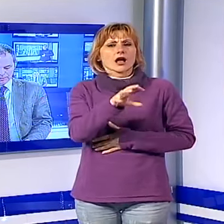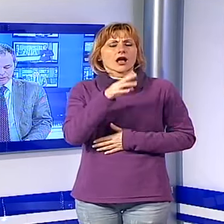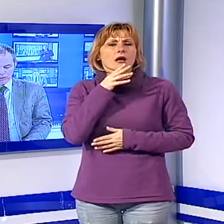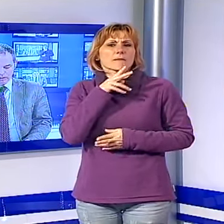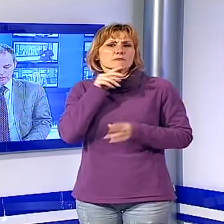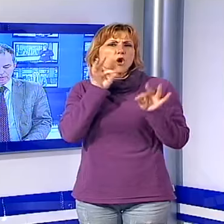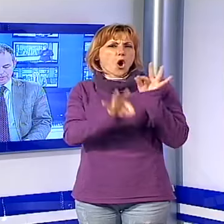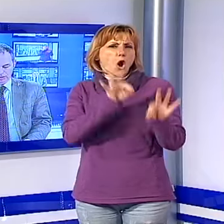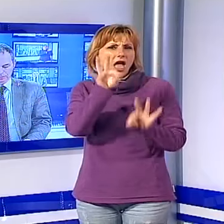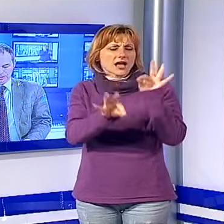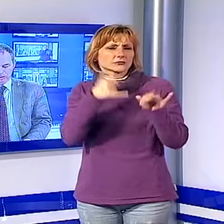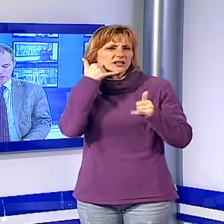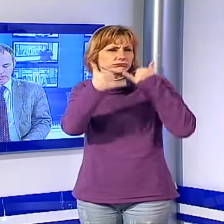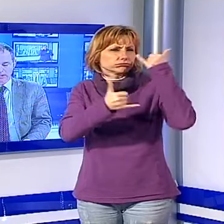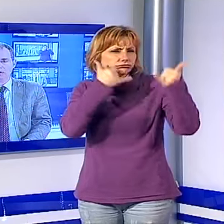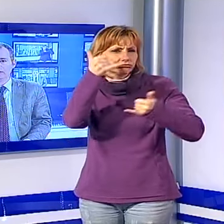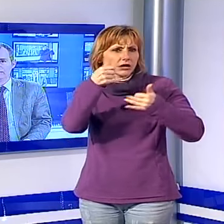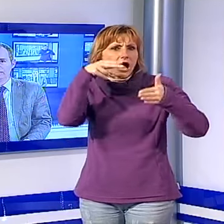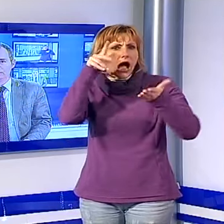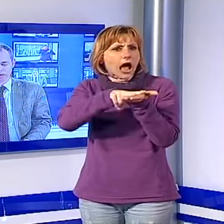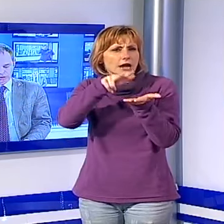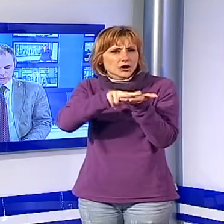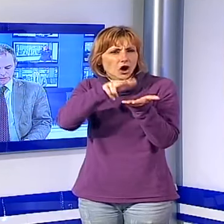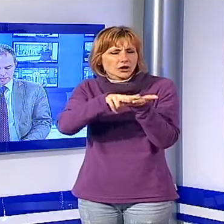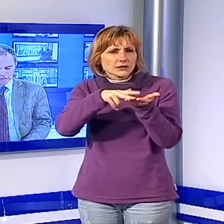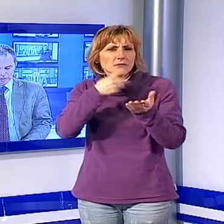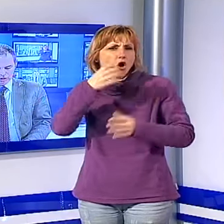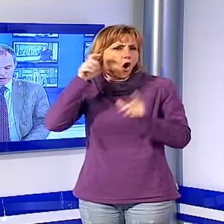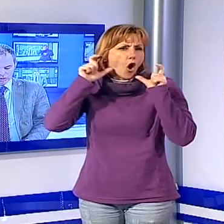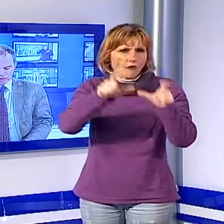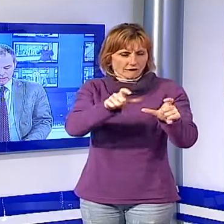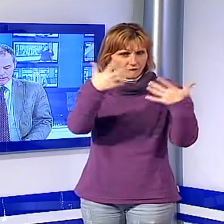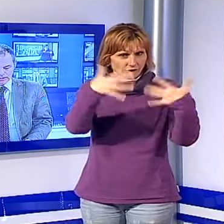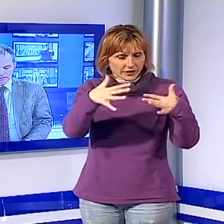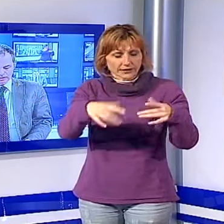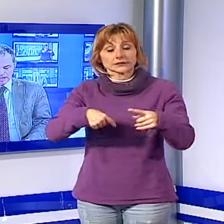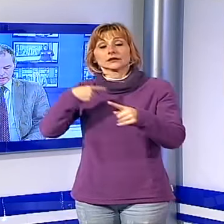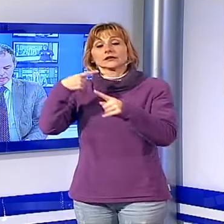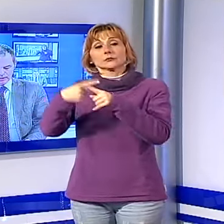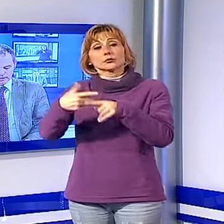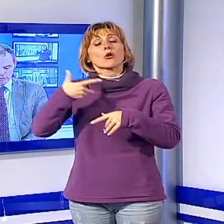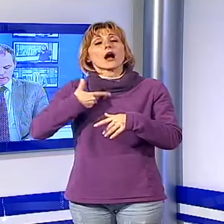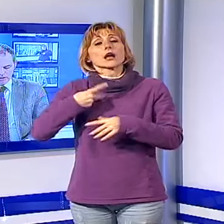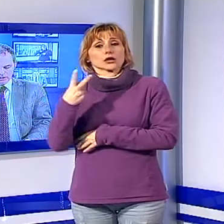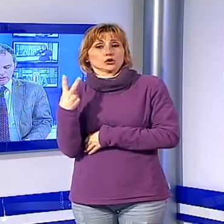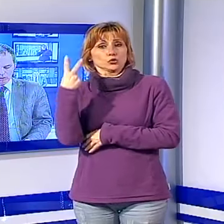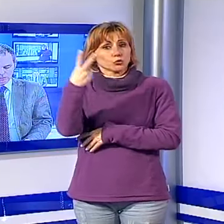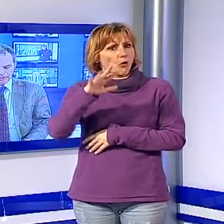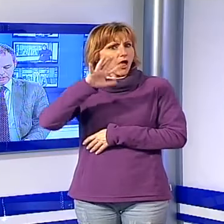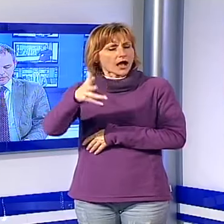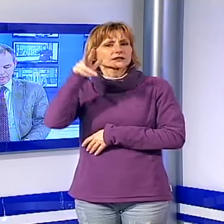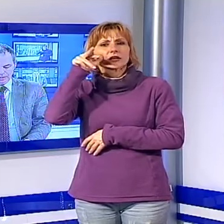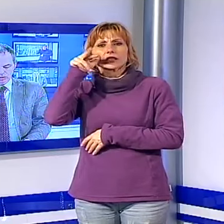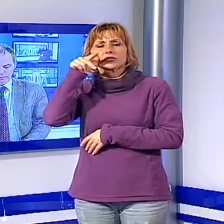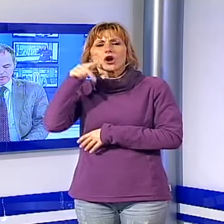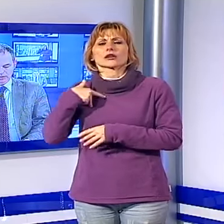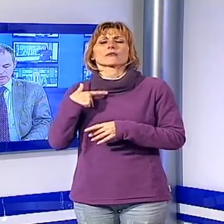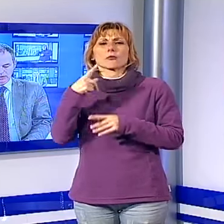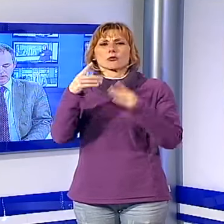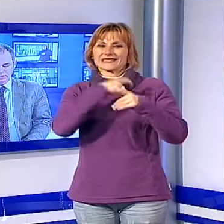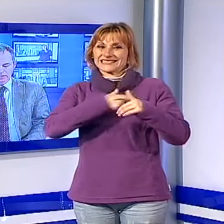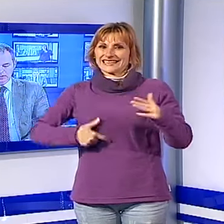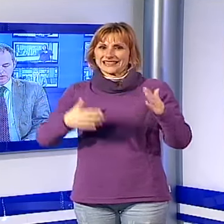chiamato anonimamente il primo cittadino e averlo ingiuriato. Sono state identificate anche le due donne che si sono presentate presso l